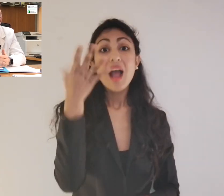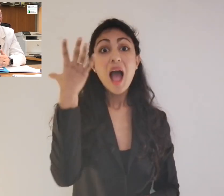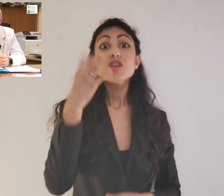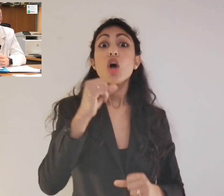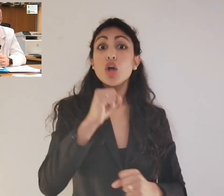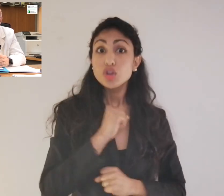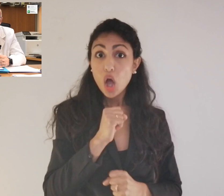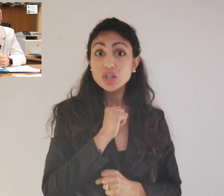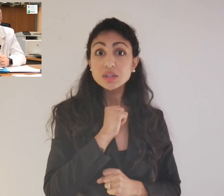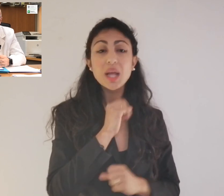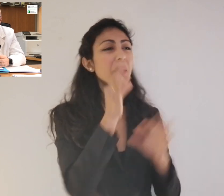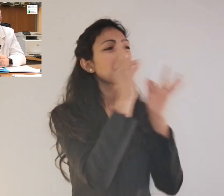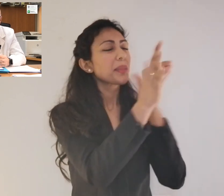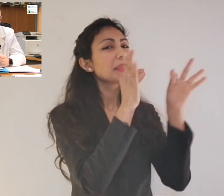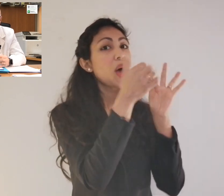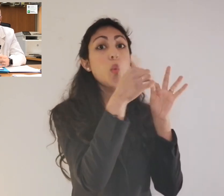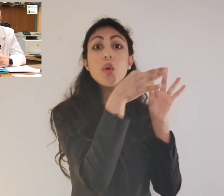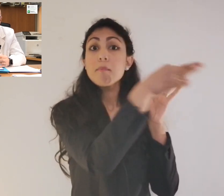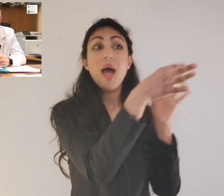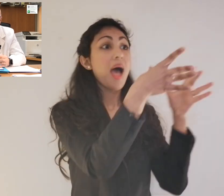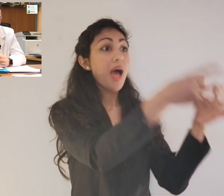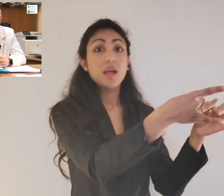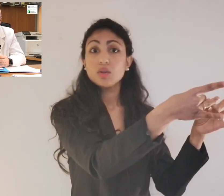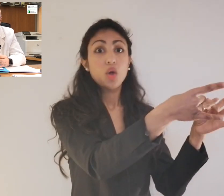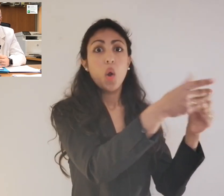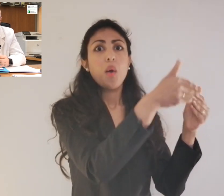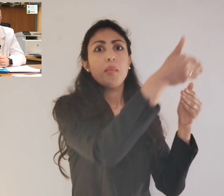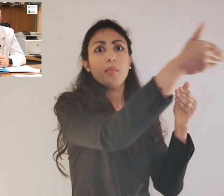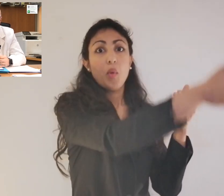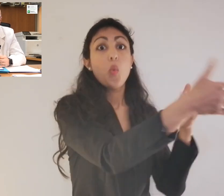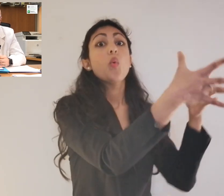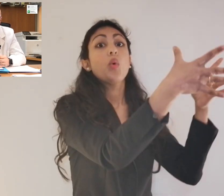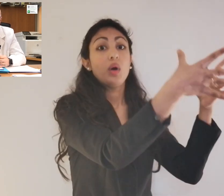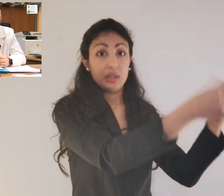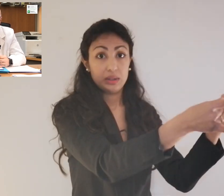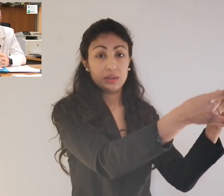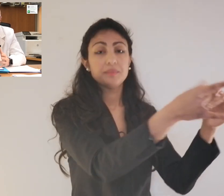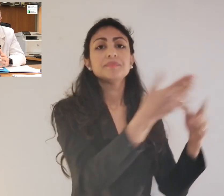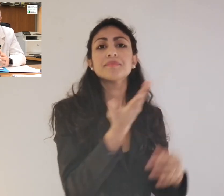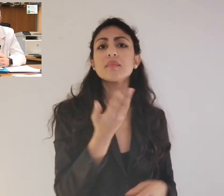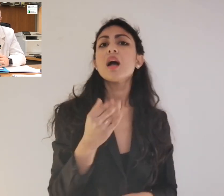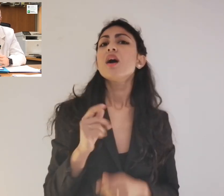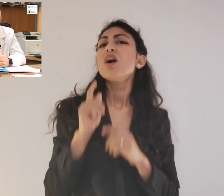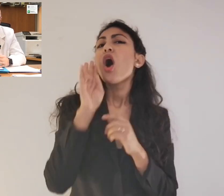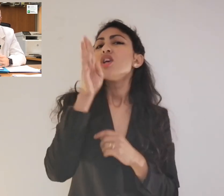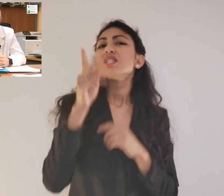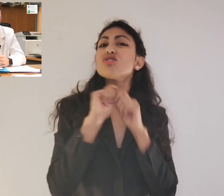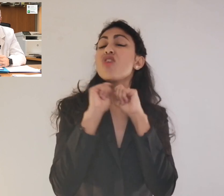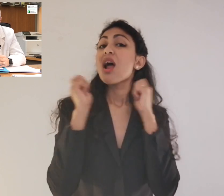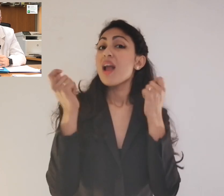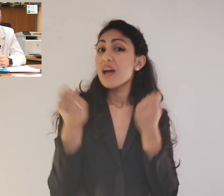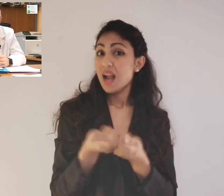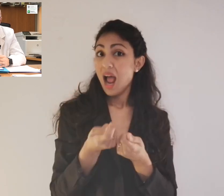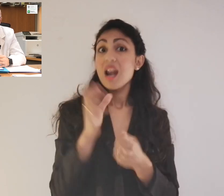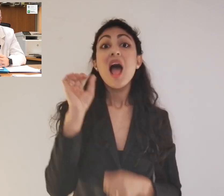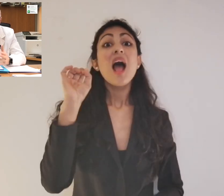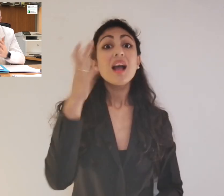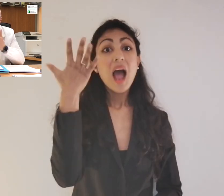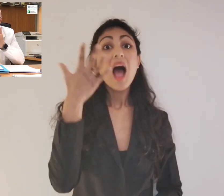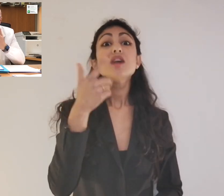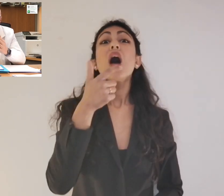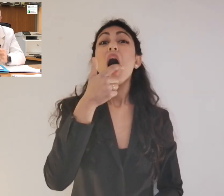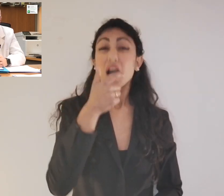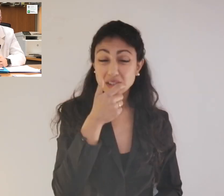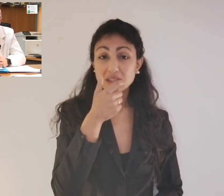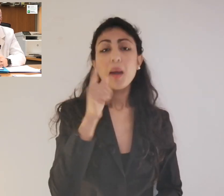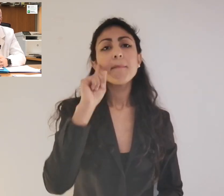se tossiamo molto di più. E quindi il motivo per il quale viene consigliato, ma una regola di igiene che vale sempre, di